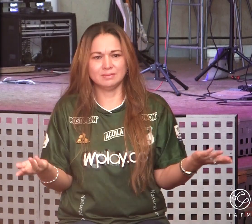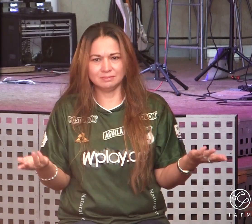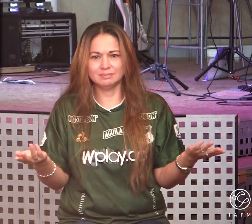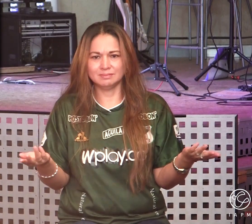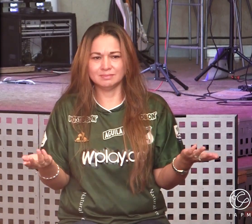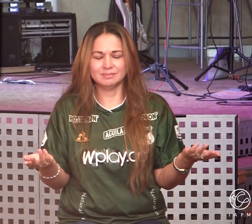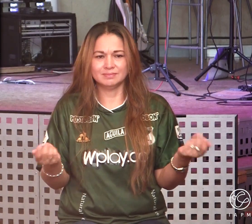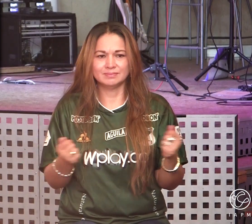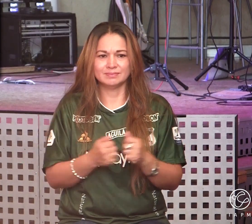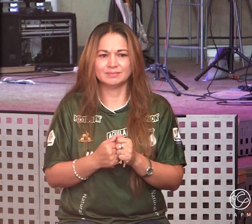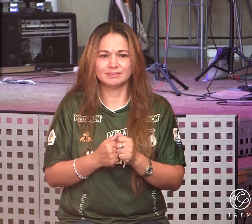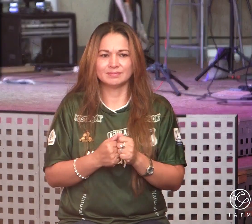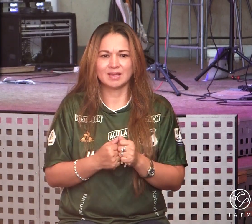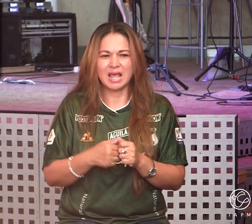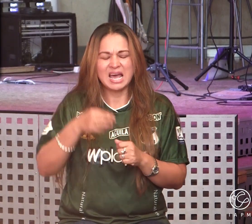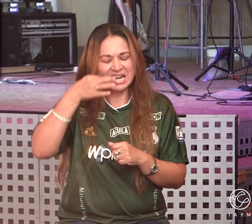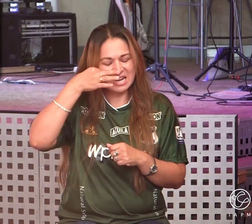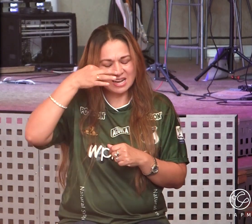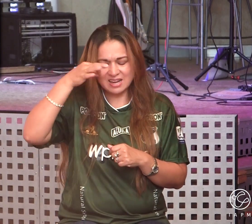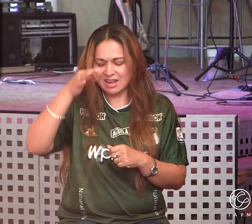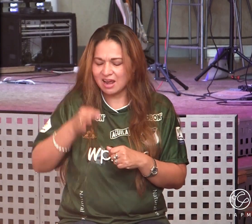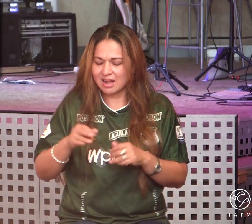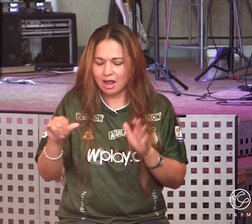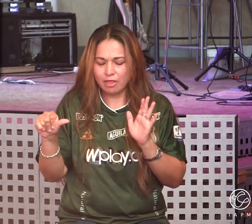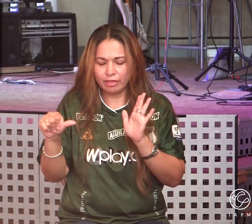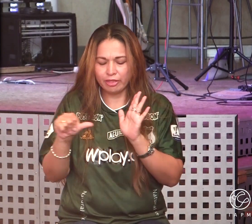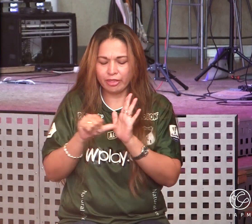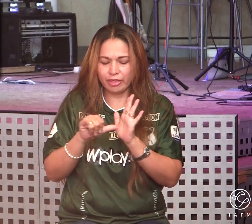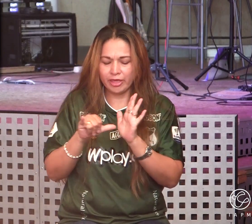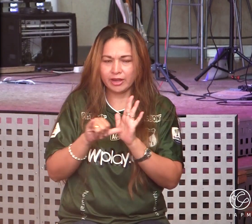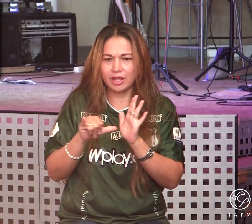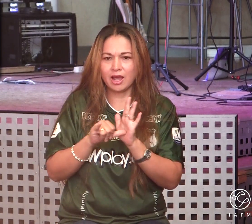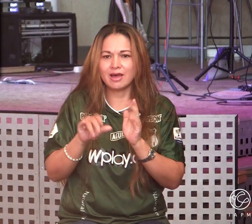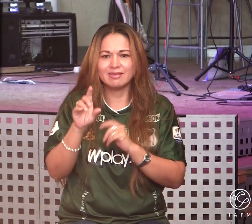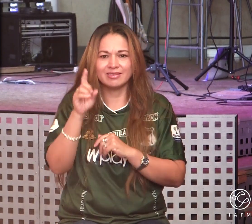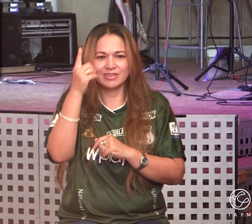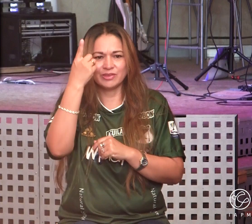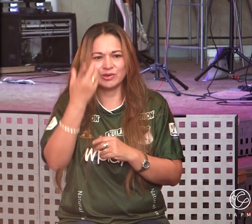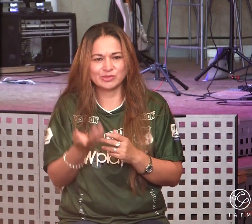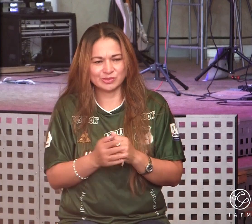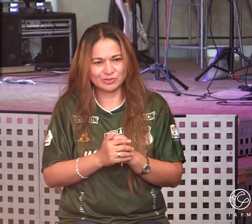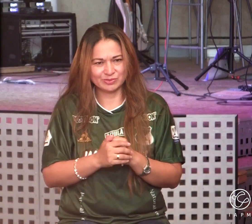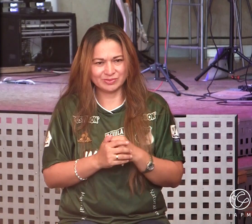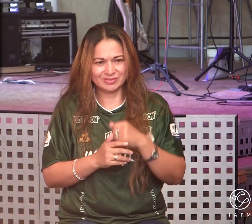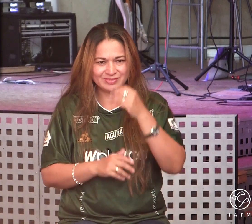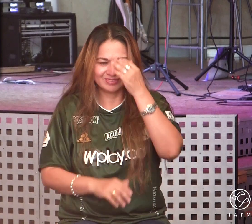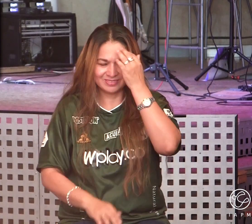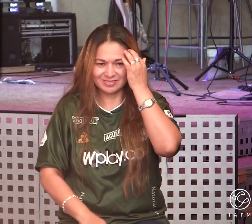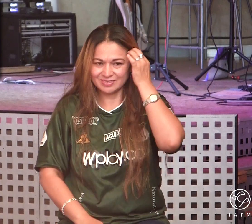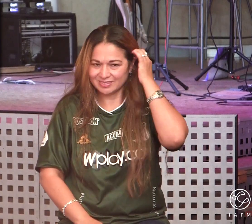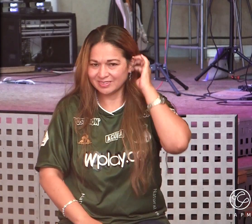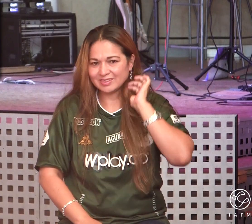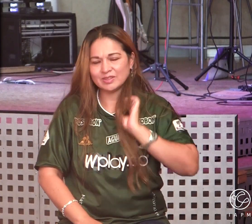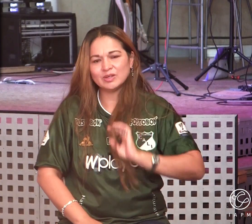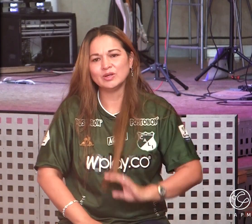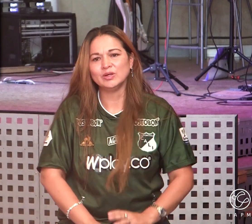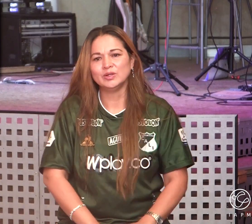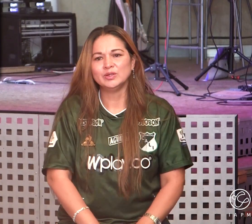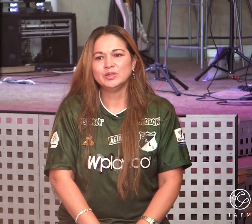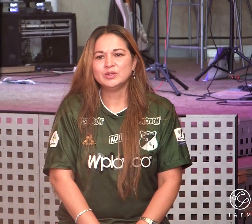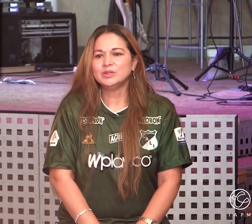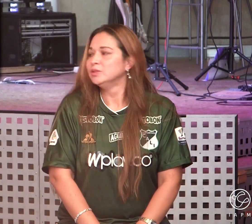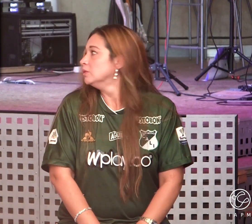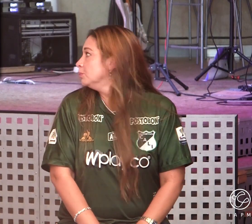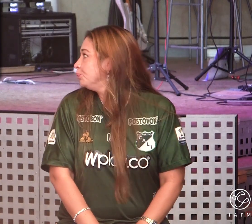sino algo mucho más real, cercano, cierto, que desatara toda la realidad que el ser humano tenía desde el principio, por